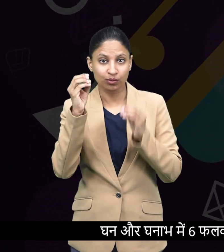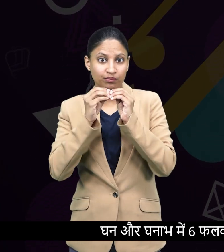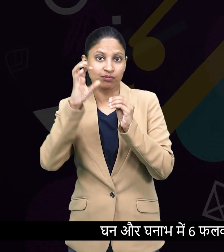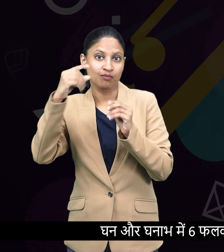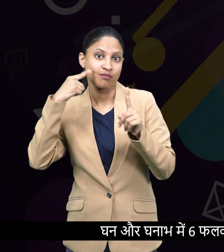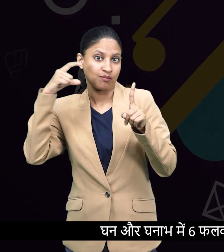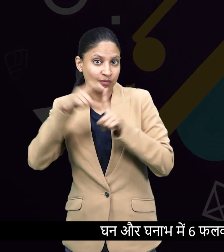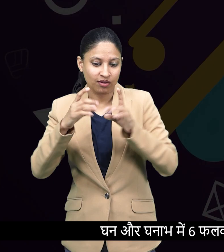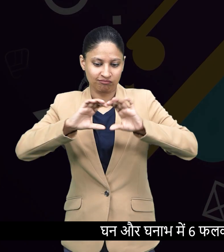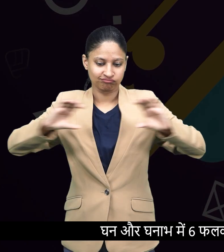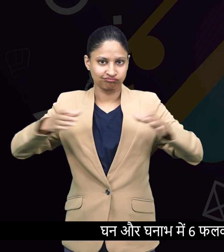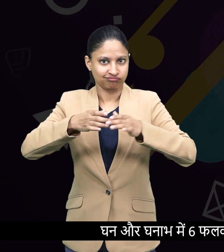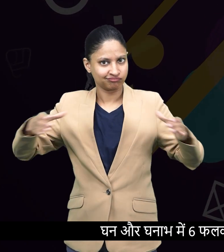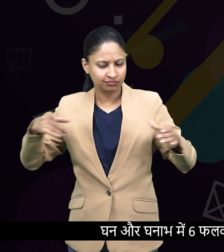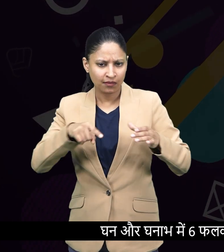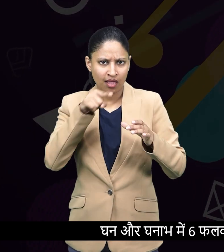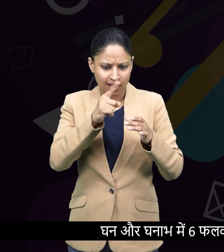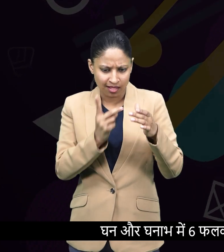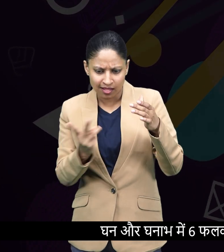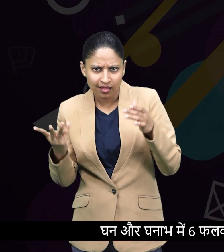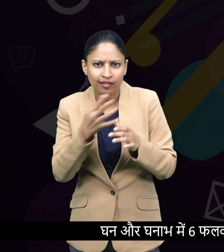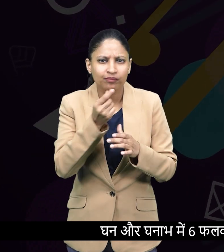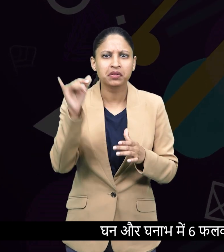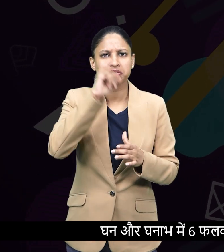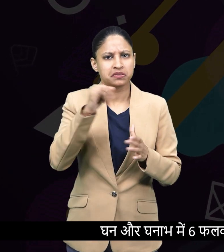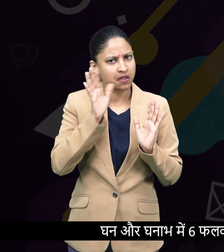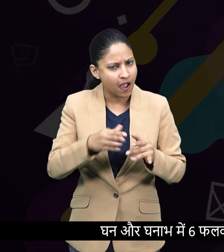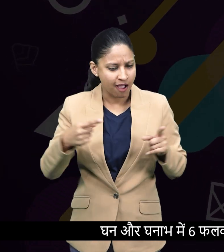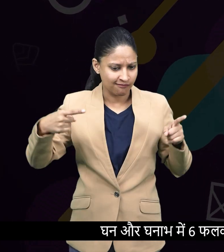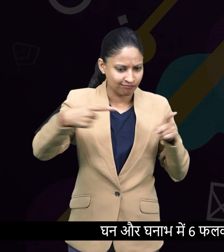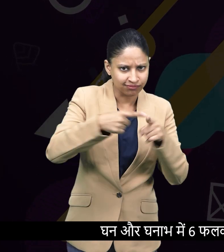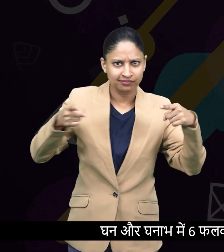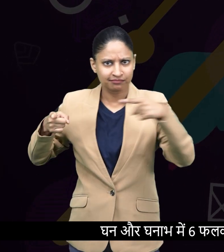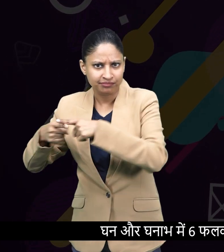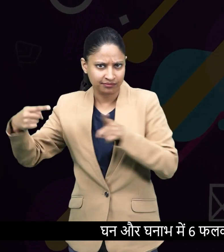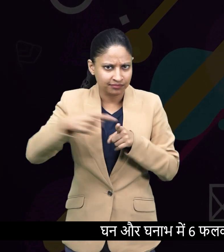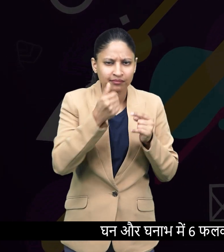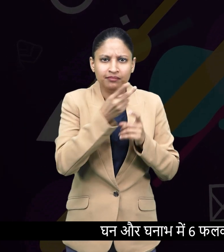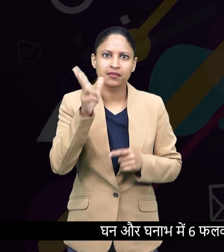कोने, शीर्ष और 12 सीधी भुजाएं होती है।